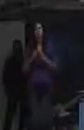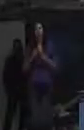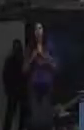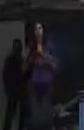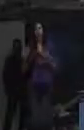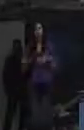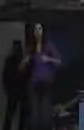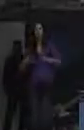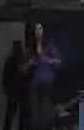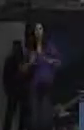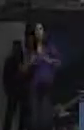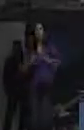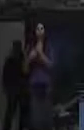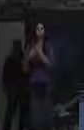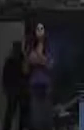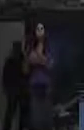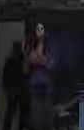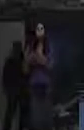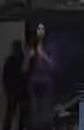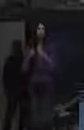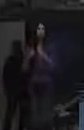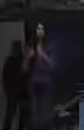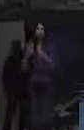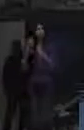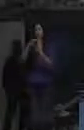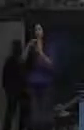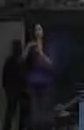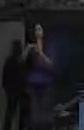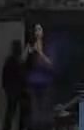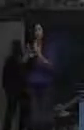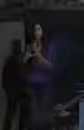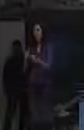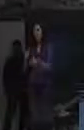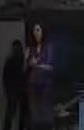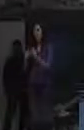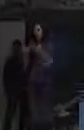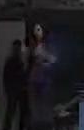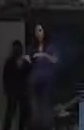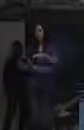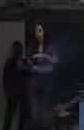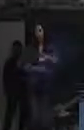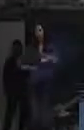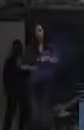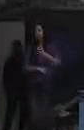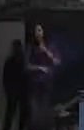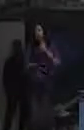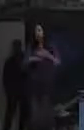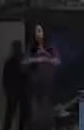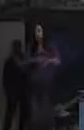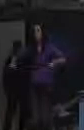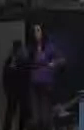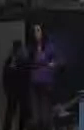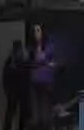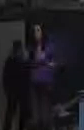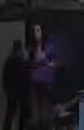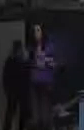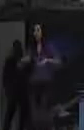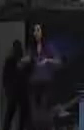estabelecido e apresentado cronograma para a implantação da rede de esgoto e rede pluvial no distrito